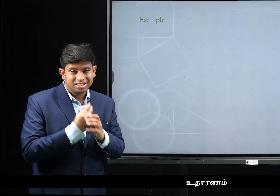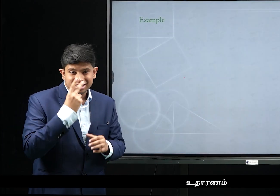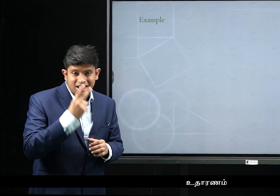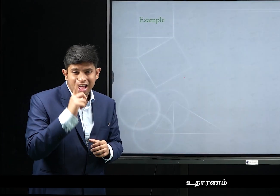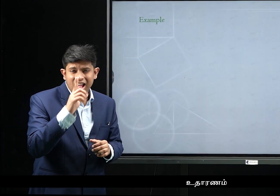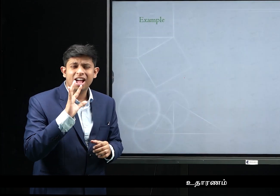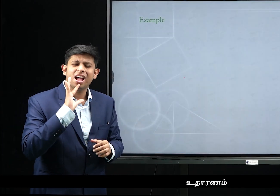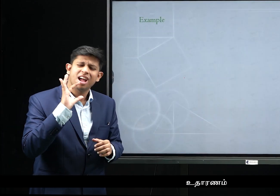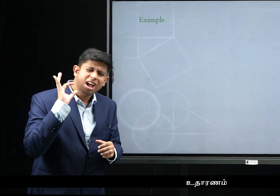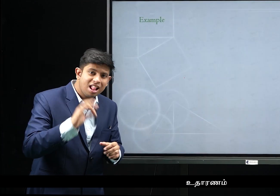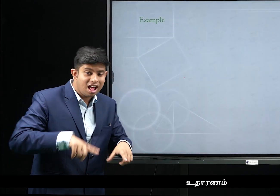உதாரணம்.